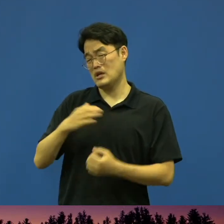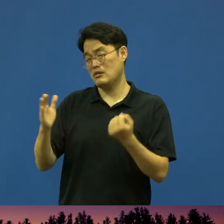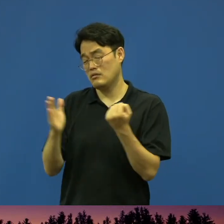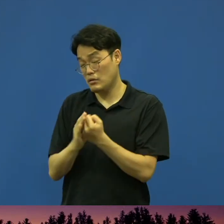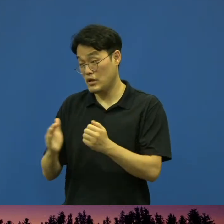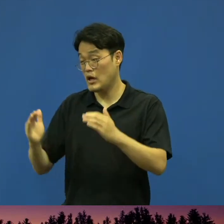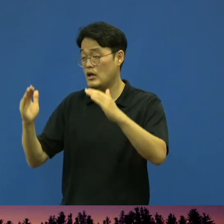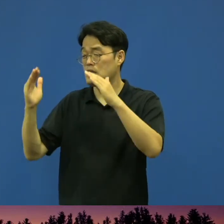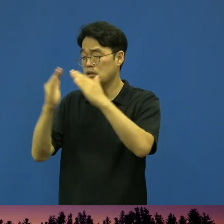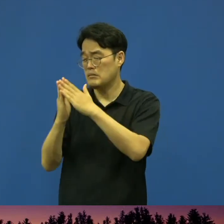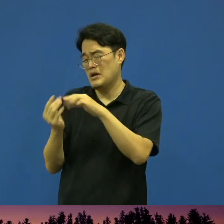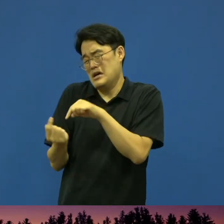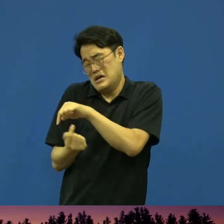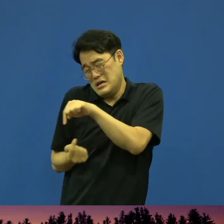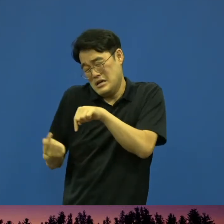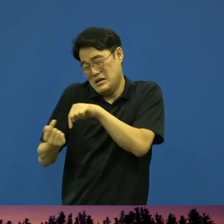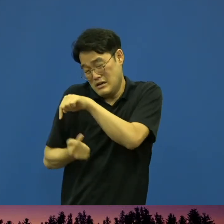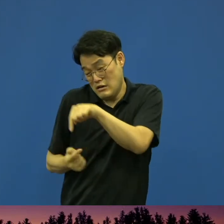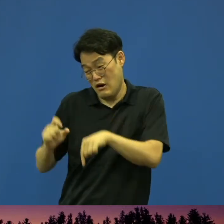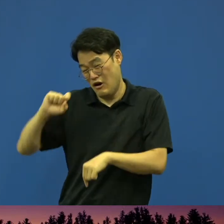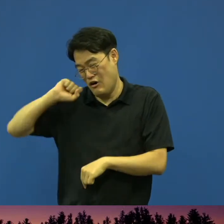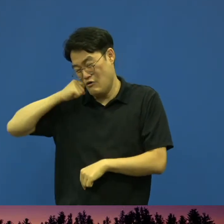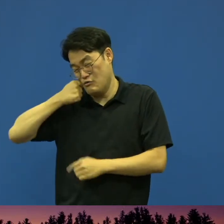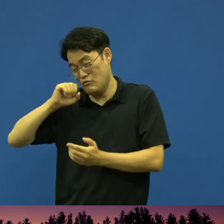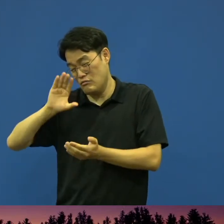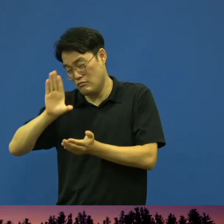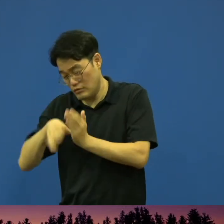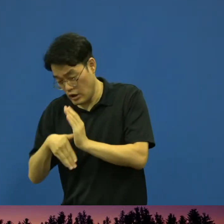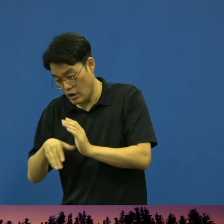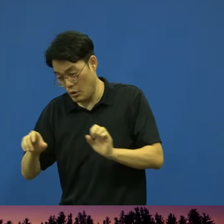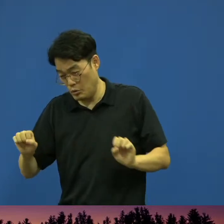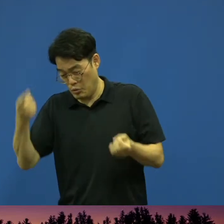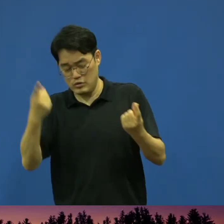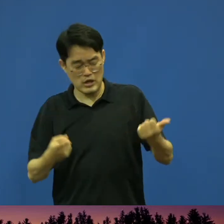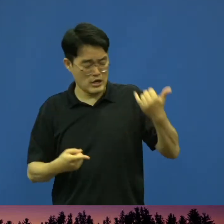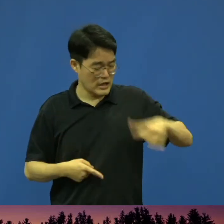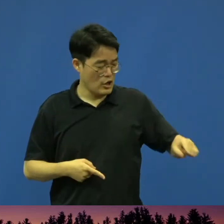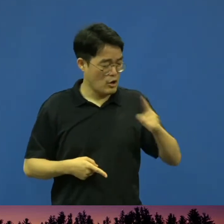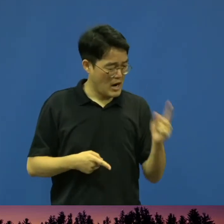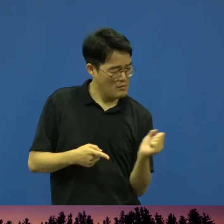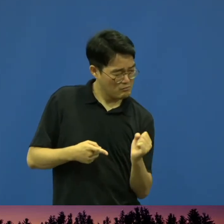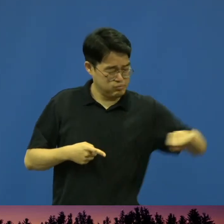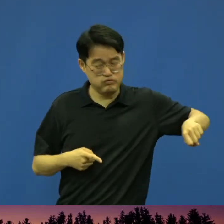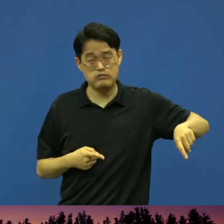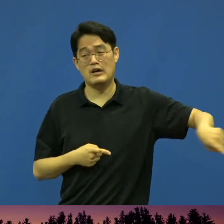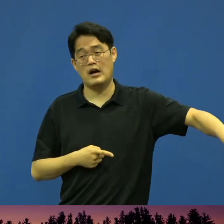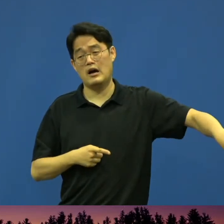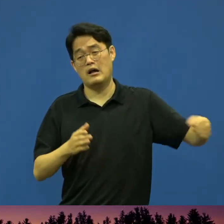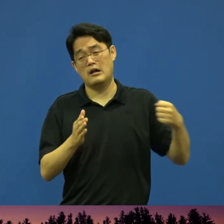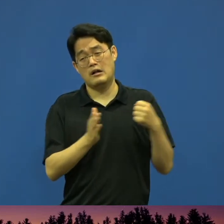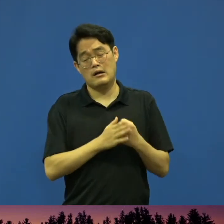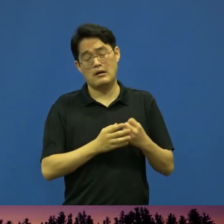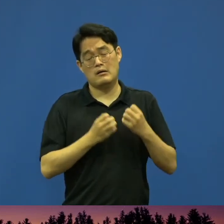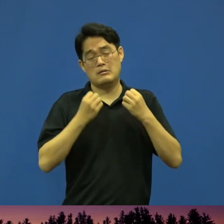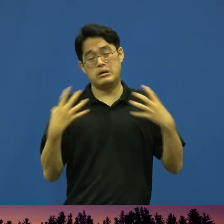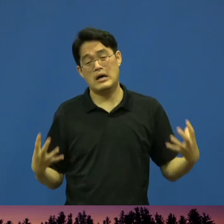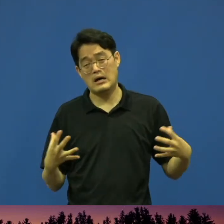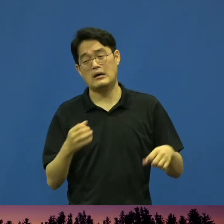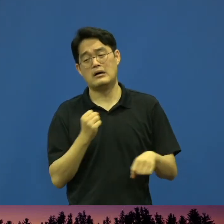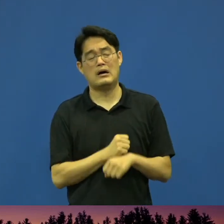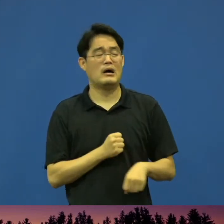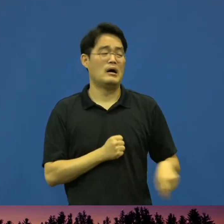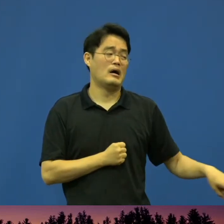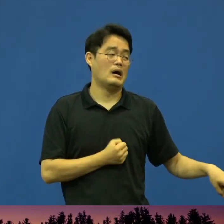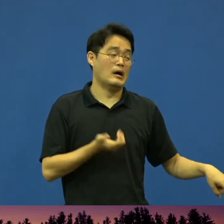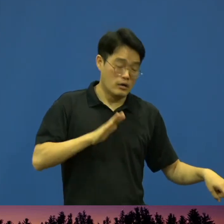있는데, 자녀의 위기까지 더해집니다. 자녀의 위기까지 더해지면 참 힘겹고 주저앉을 수밖에 없는데,